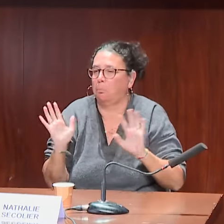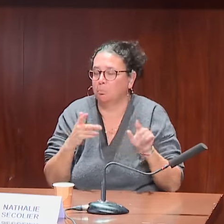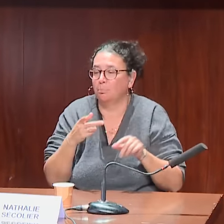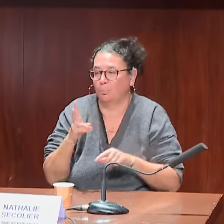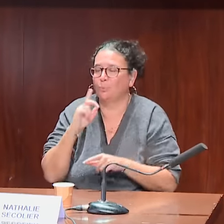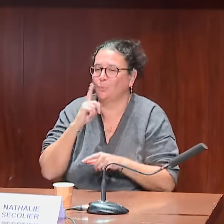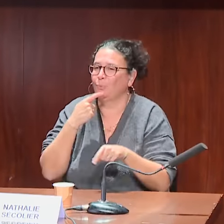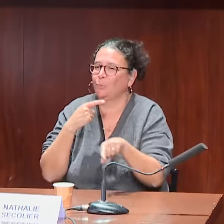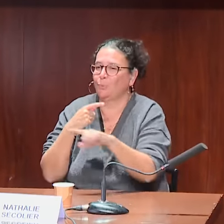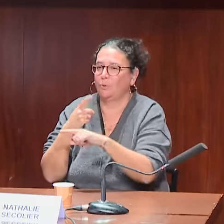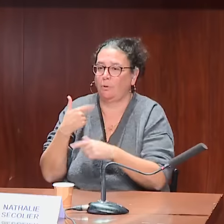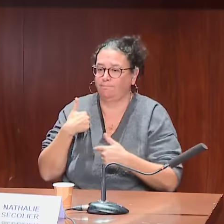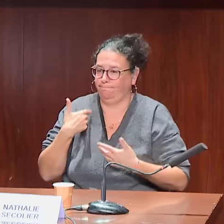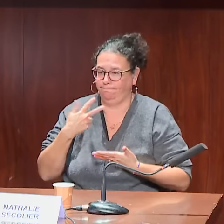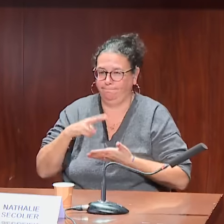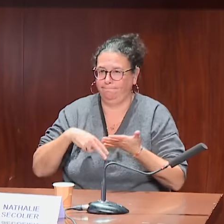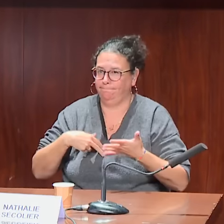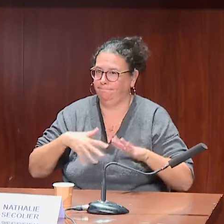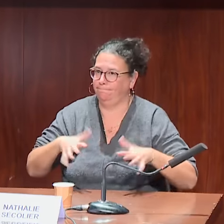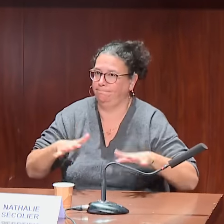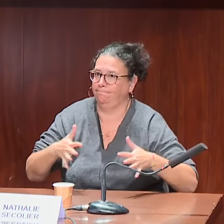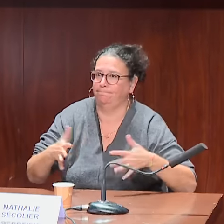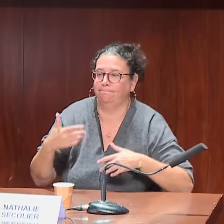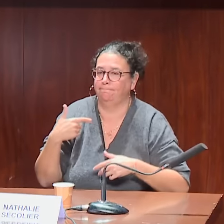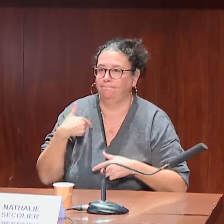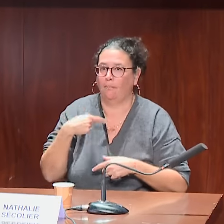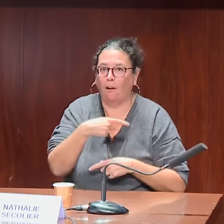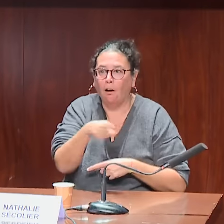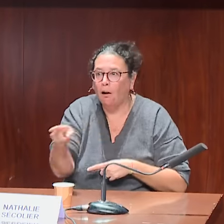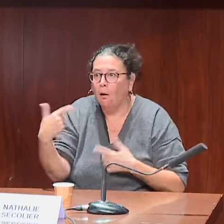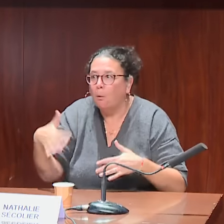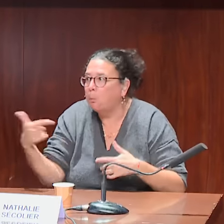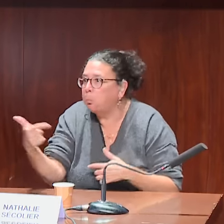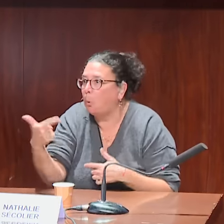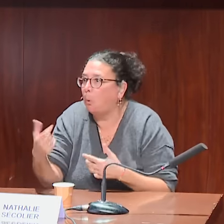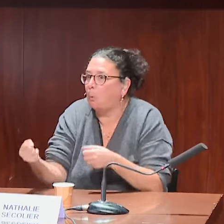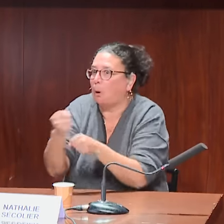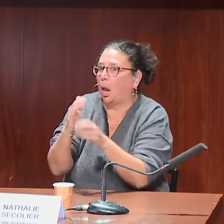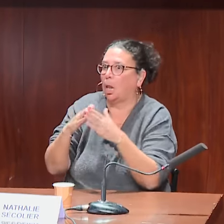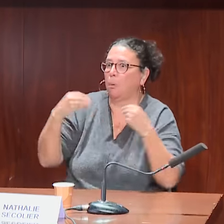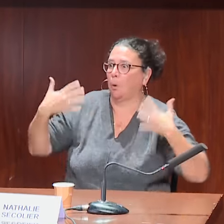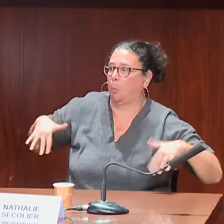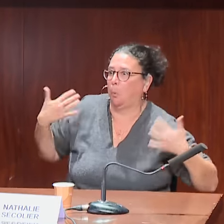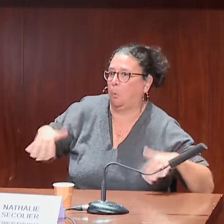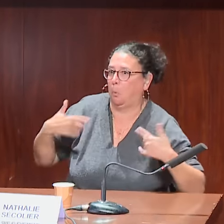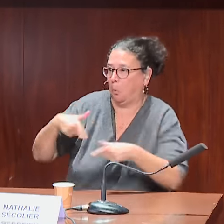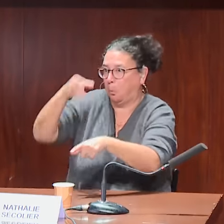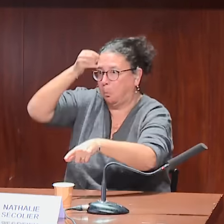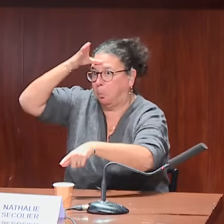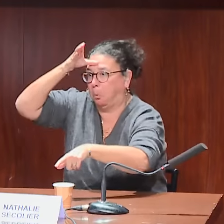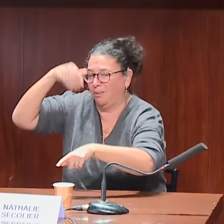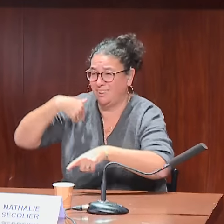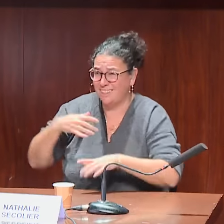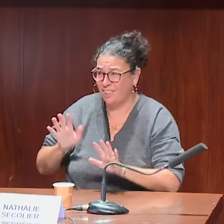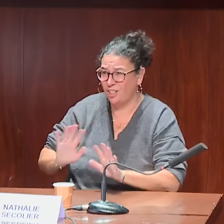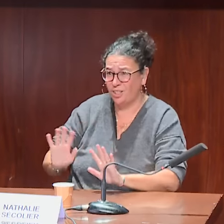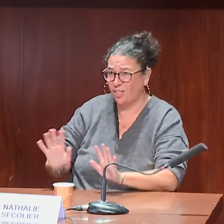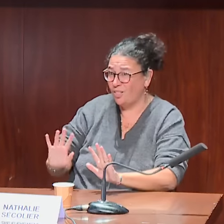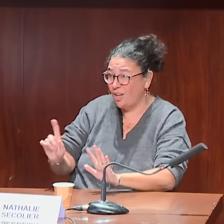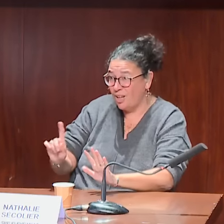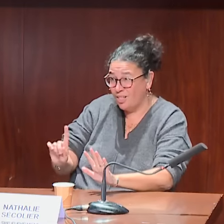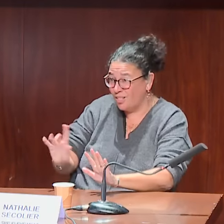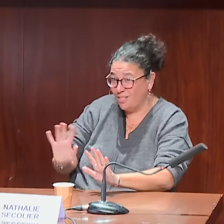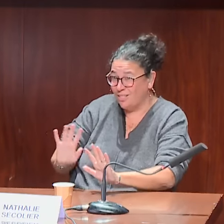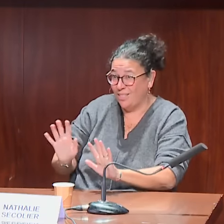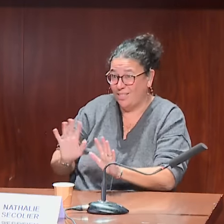majoritairement, sont des sourds qui viennent nous demander des conseils et qui disent « Mais moi, je ne sais pas bien lire. Vous avez créé une librairie. Oh là là, mais